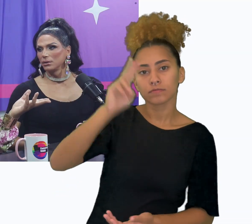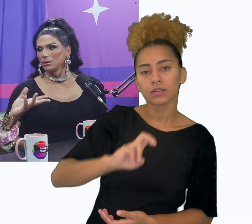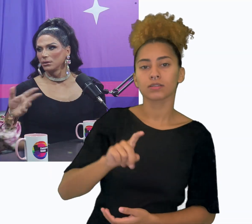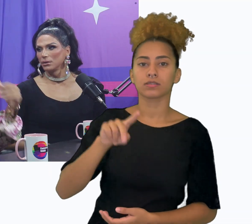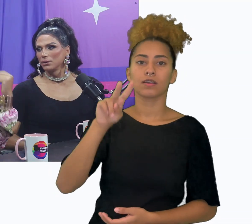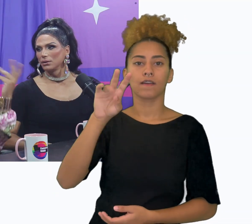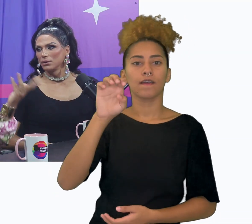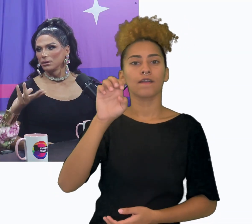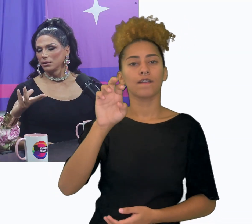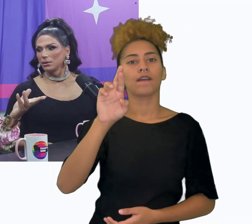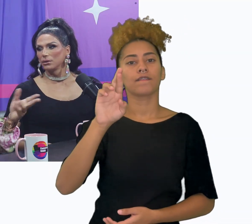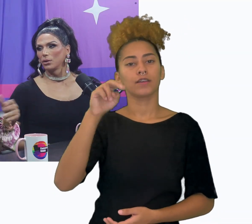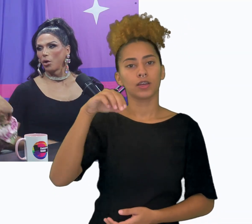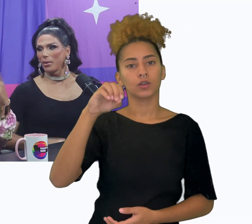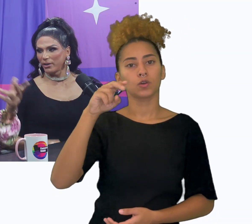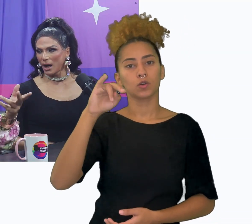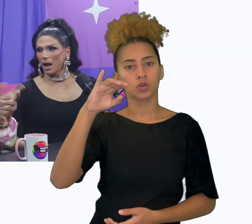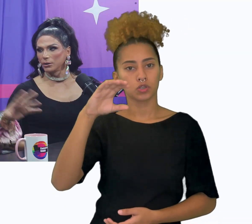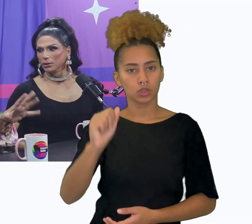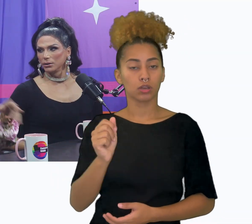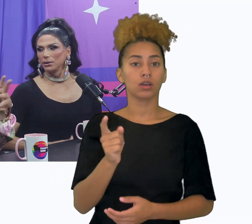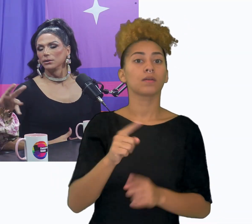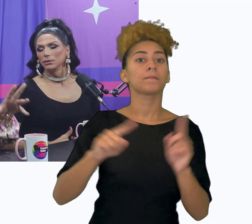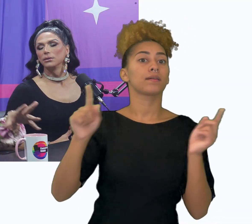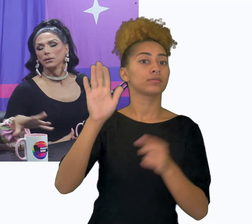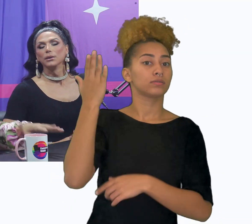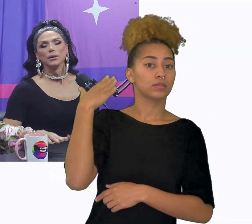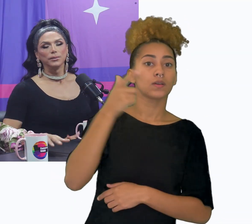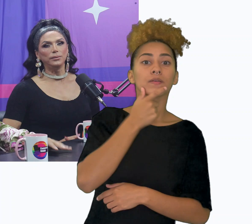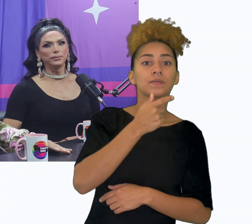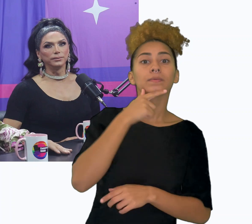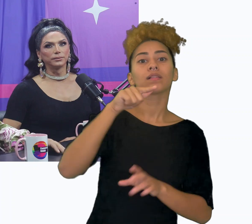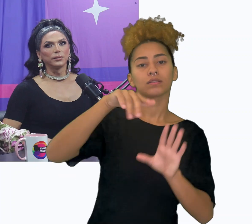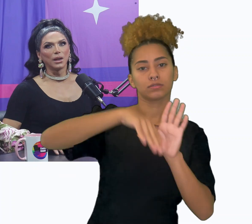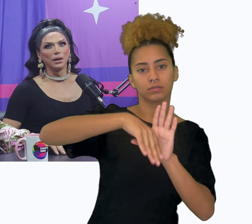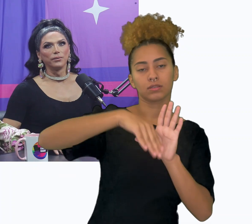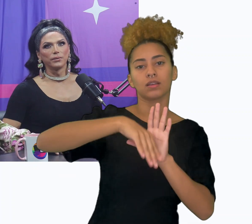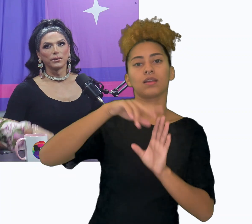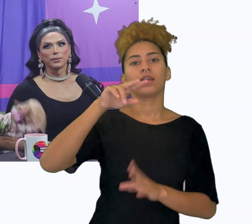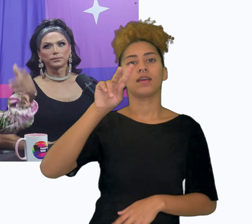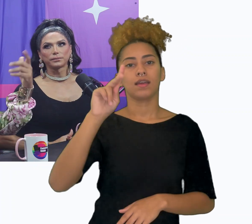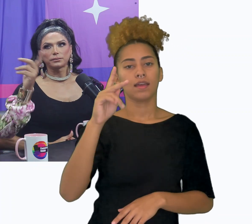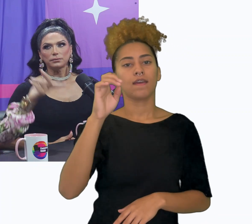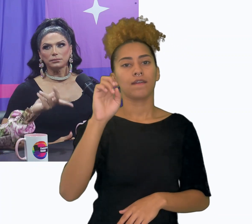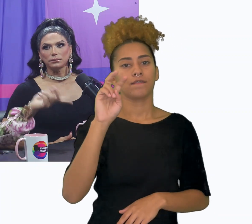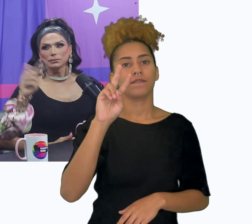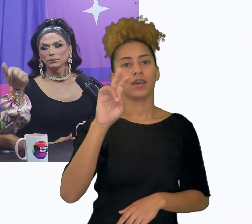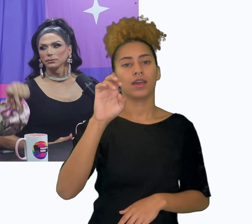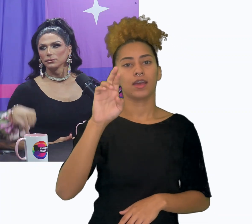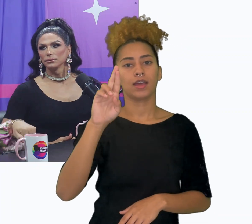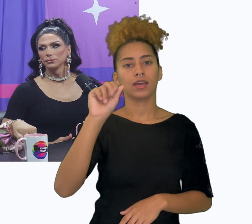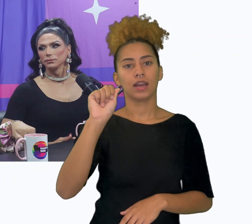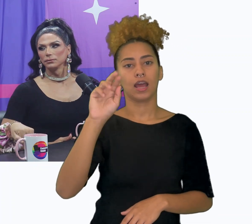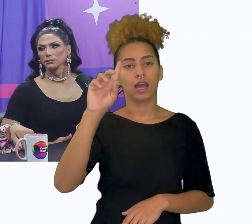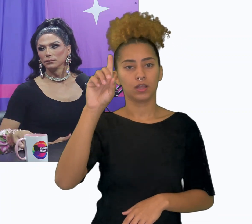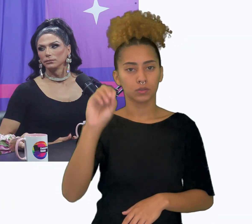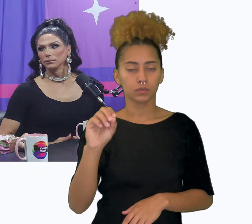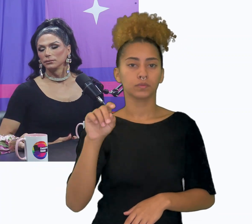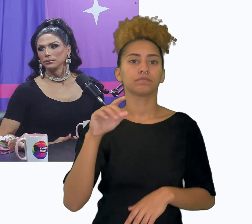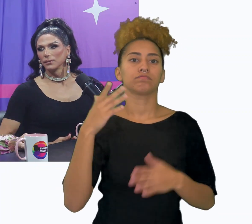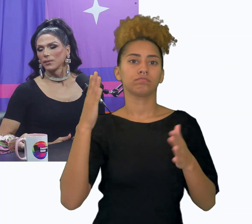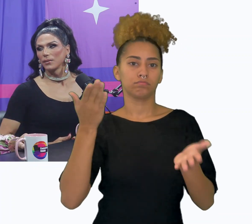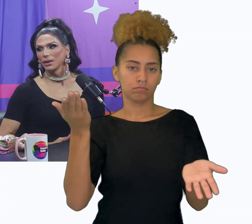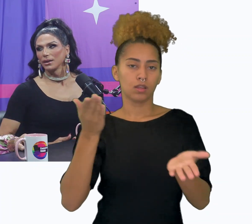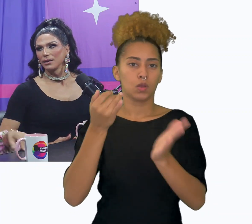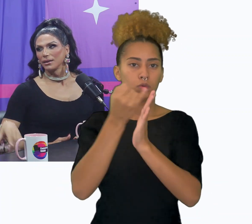a Verônica de Castro, né? O Everardo. Como Everardo. No Teatro Zé de Alencar. E aí a Colares, quando eu fui me inscrever no colégio